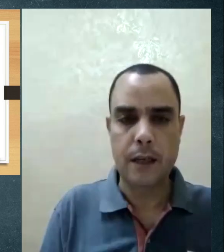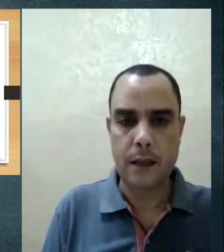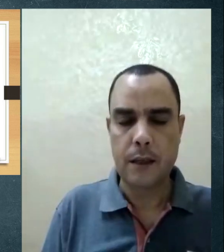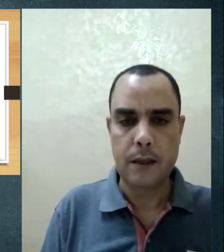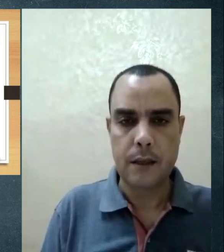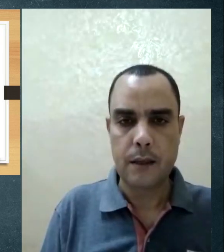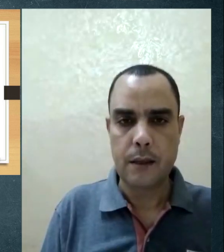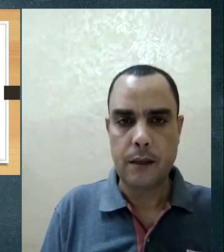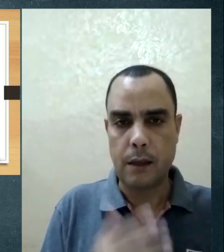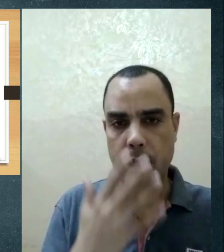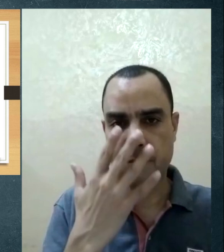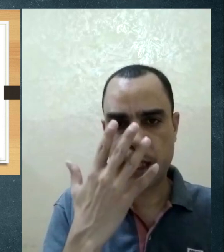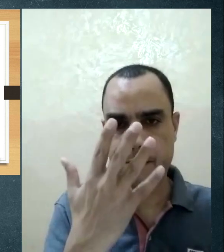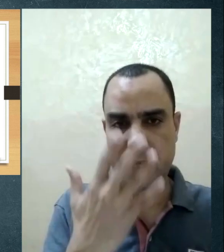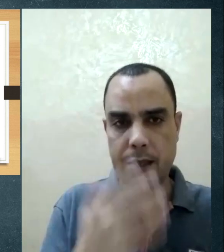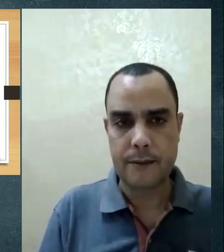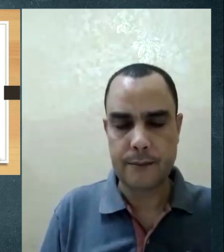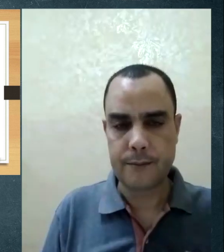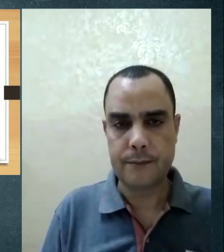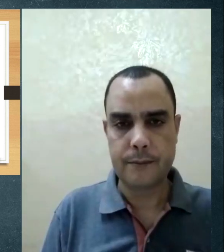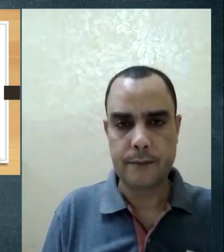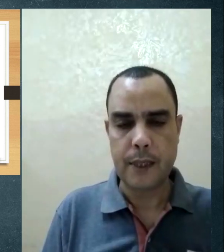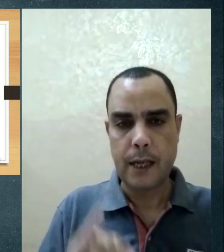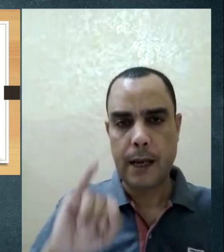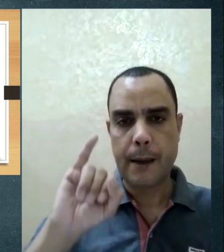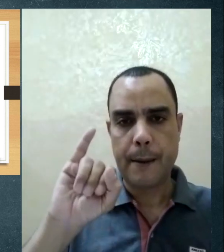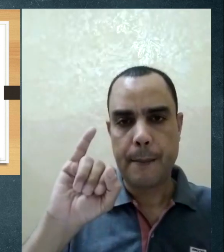السؤال رقم خمسة